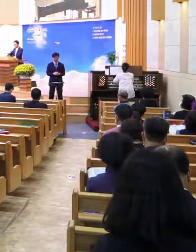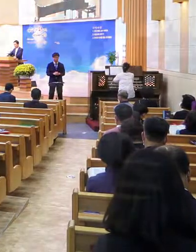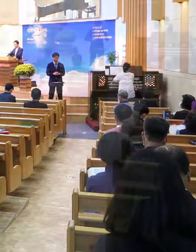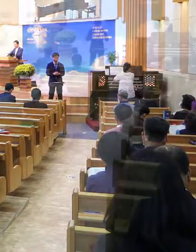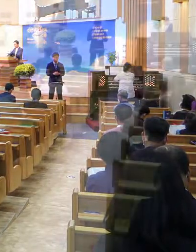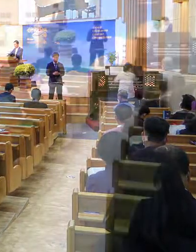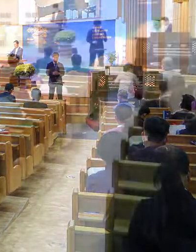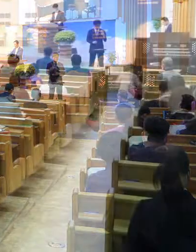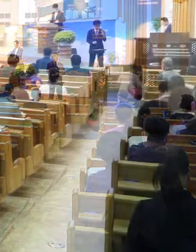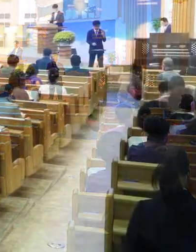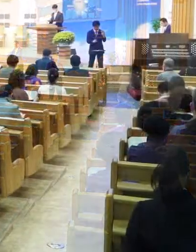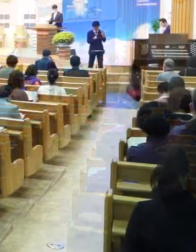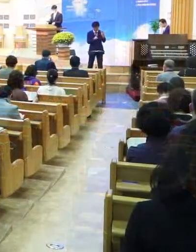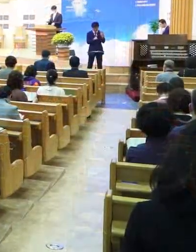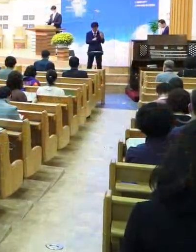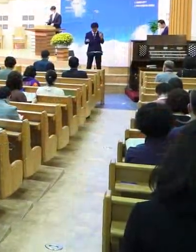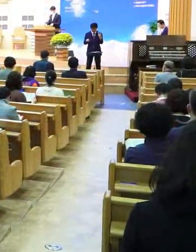까지 말씀입니다.